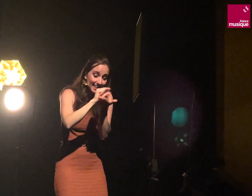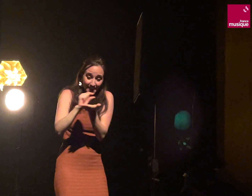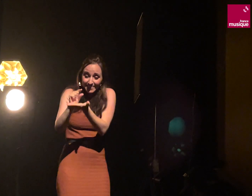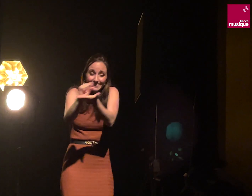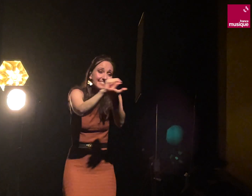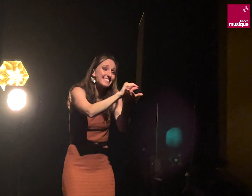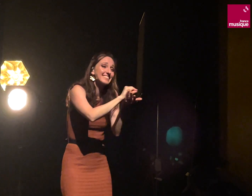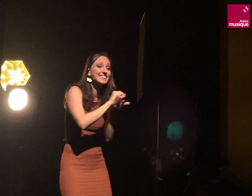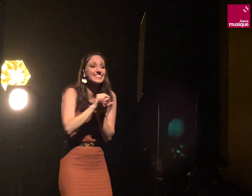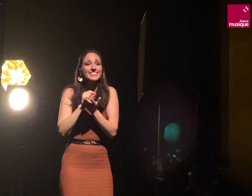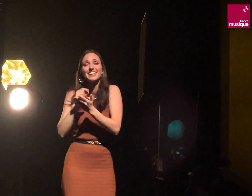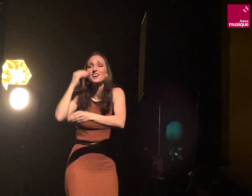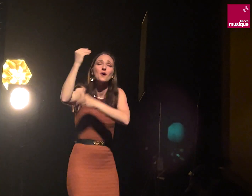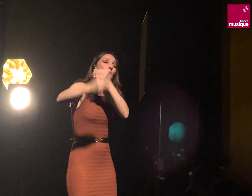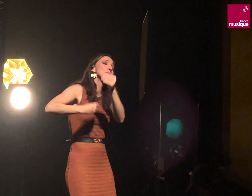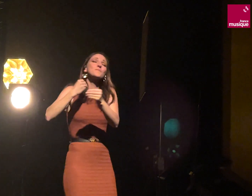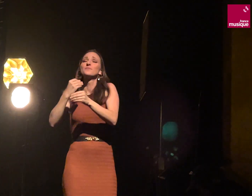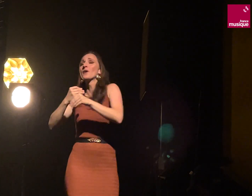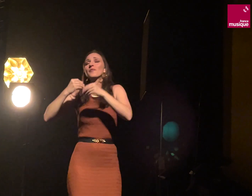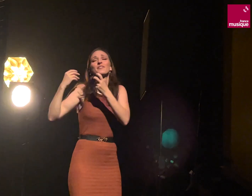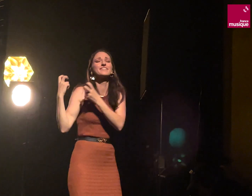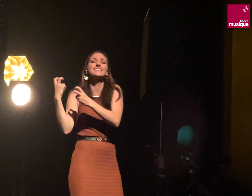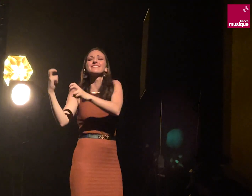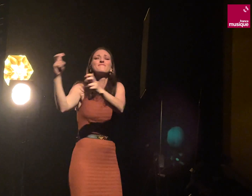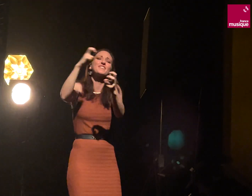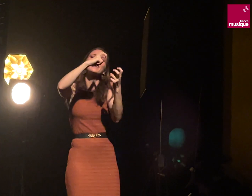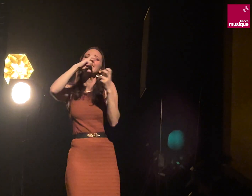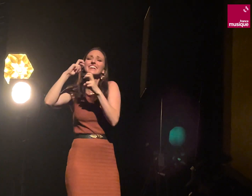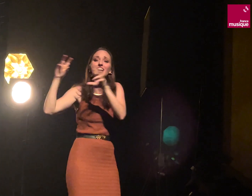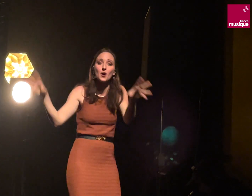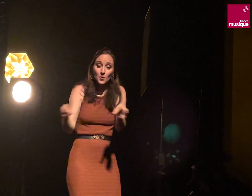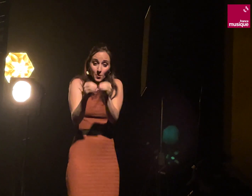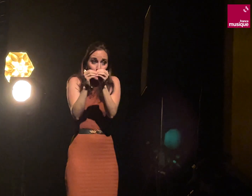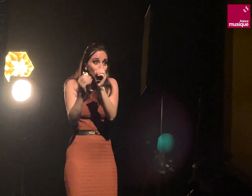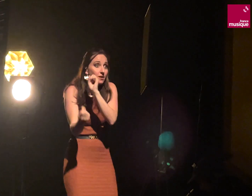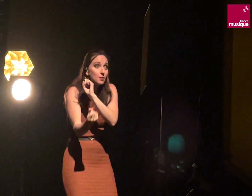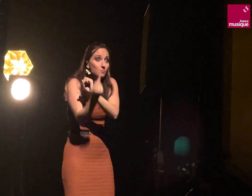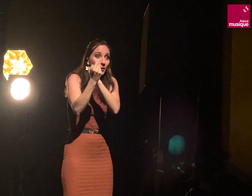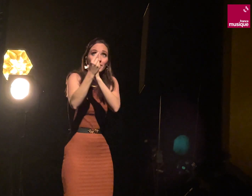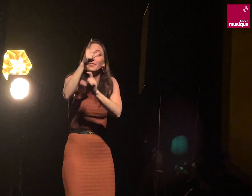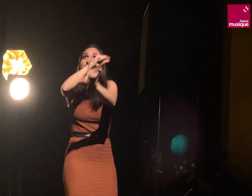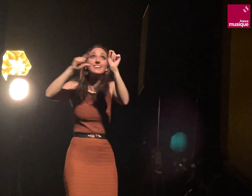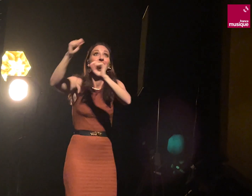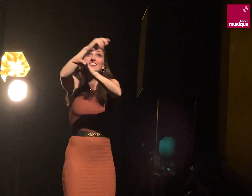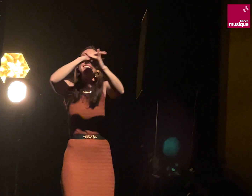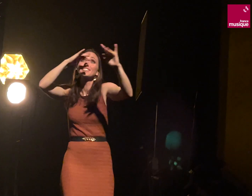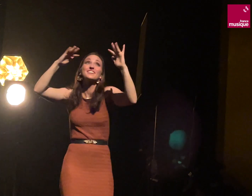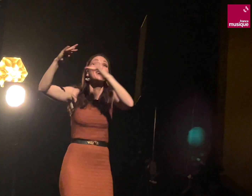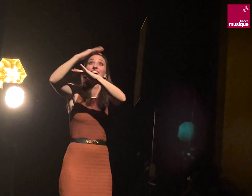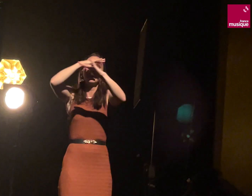des personnes viennent nous voir en nous disant c'est assez impressionnant parce qu'à ce moment-là, ça faisait comme une chorégraphie, comme une danse et